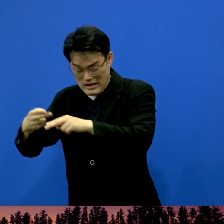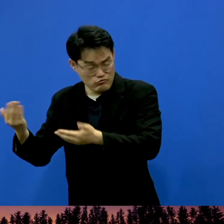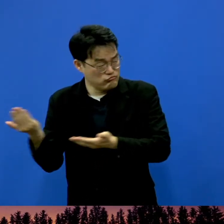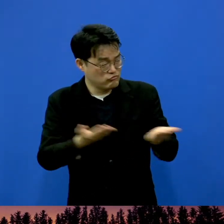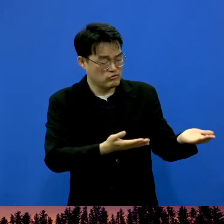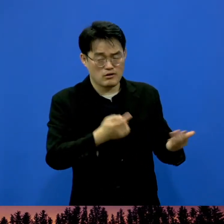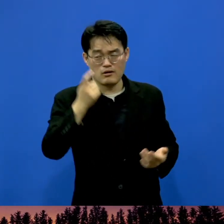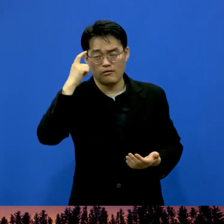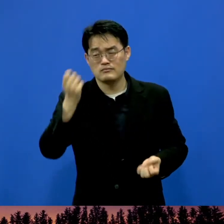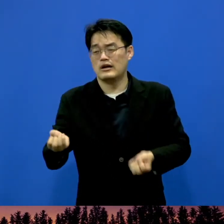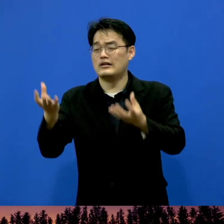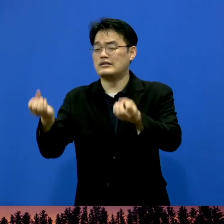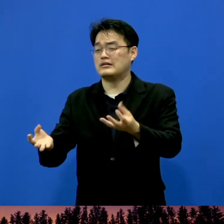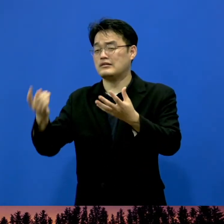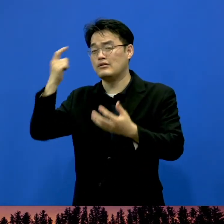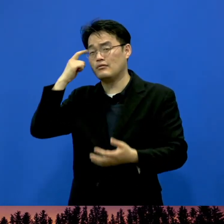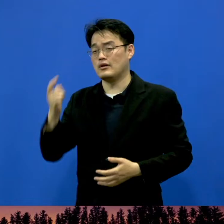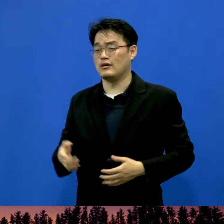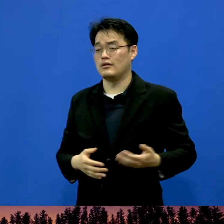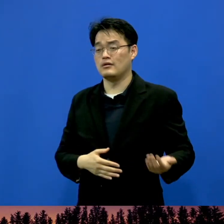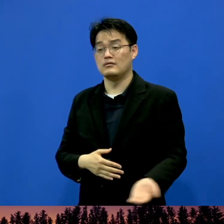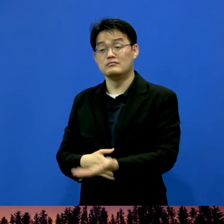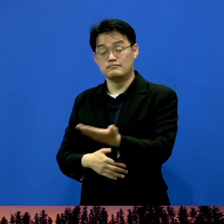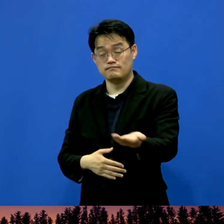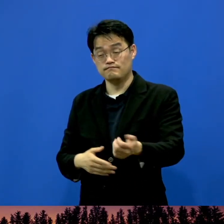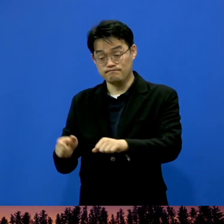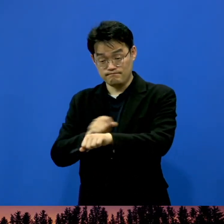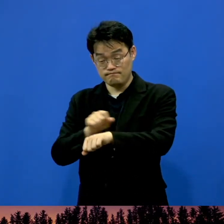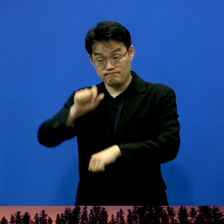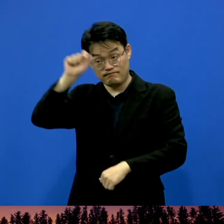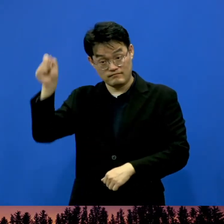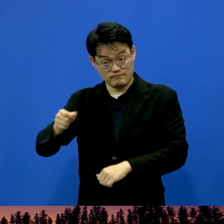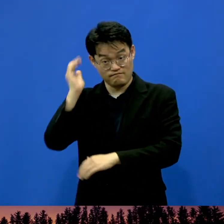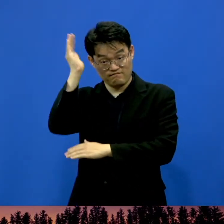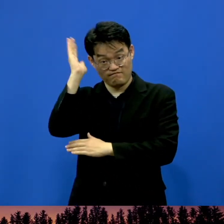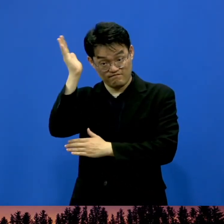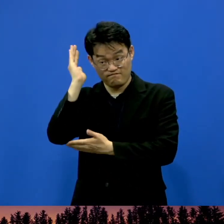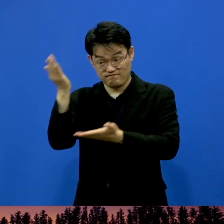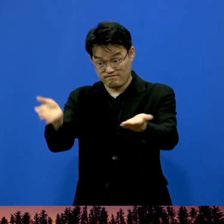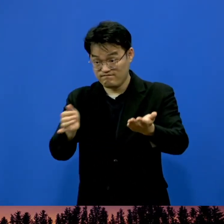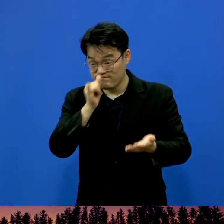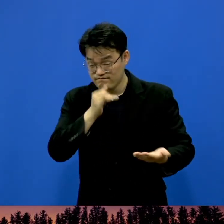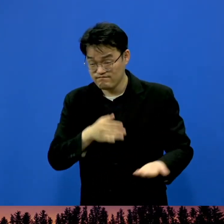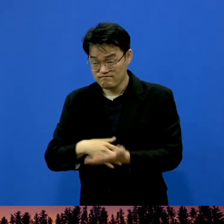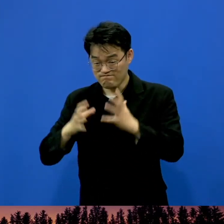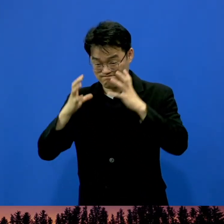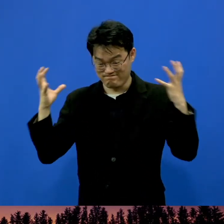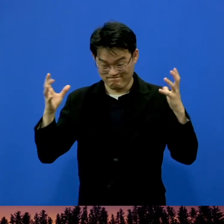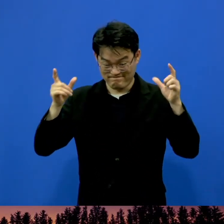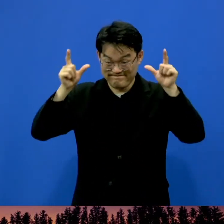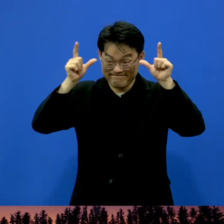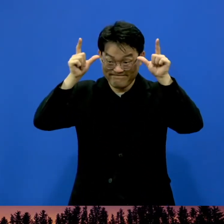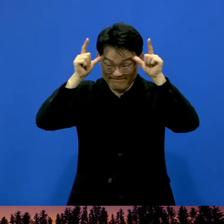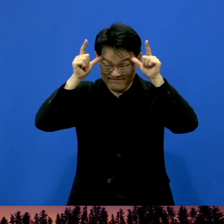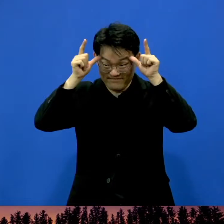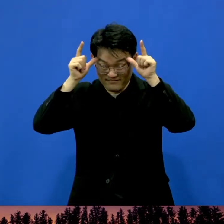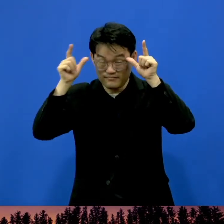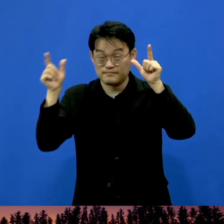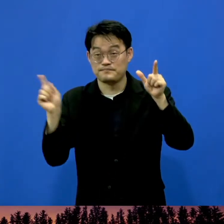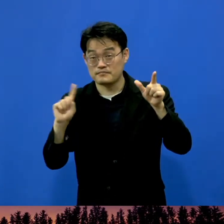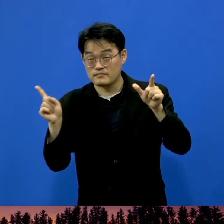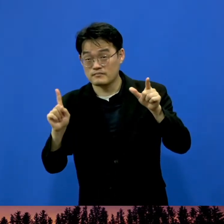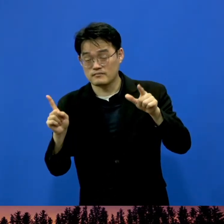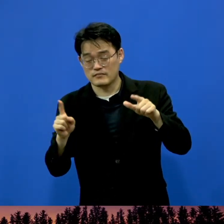여러분 이 살찐 송아지, 제가 지난 연초에도 특세 때 설교했지만 살찐 송아지는요 그 당시 그 시대 속에 그렇게 먹을 수